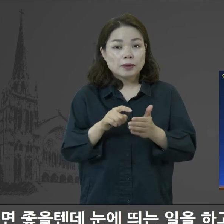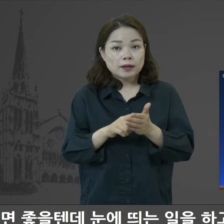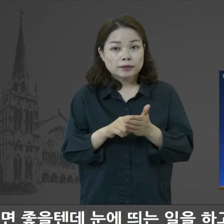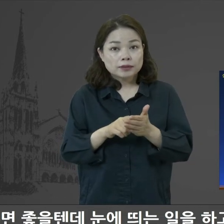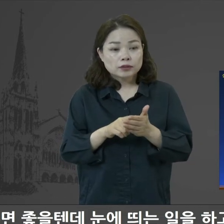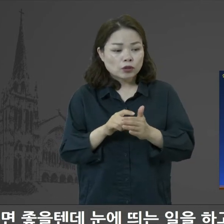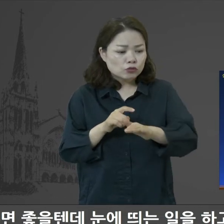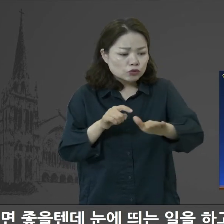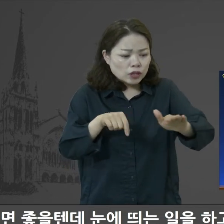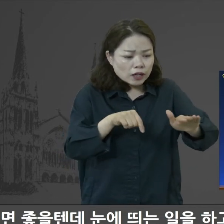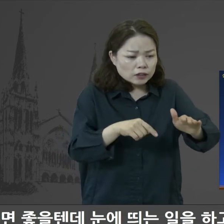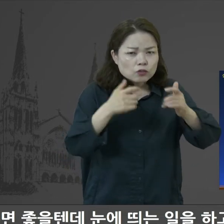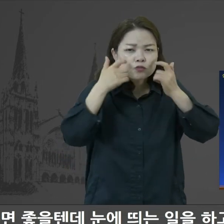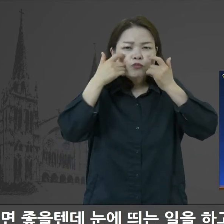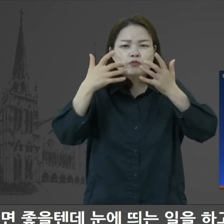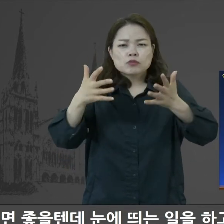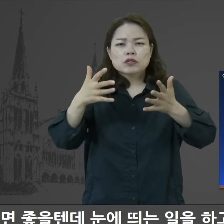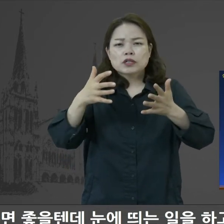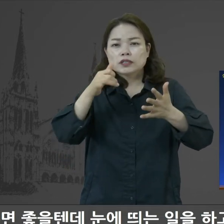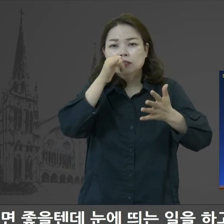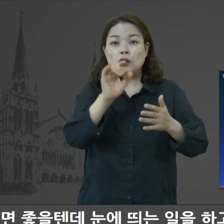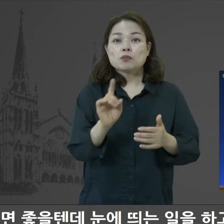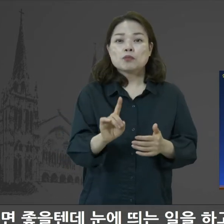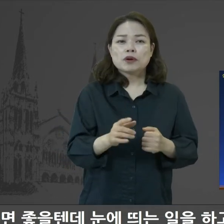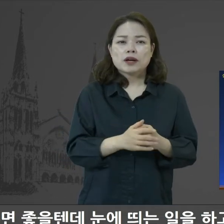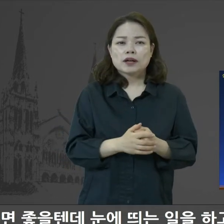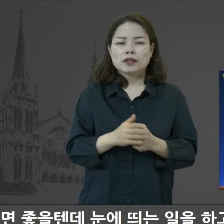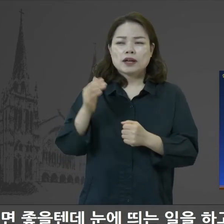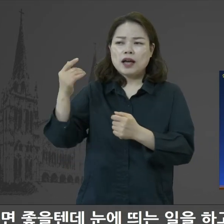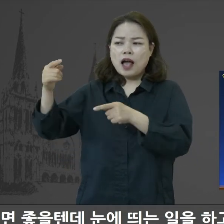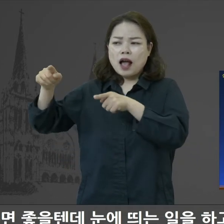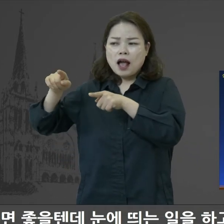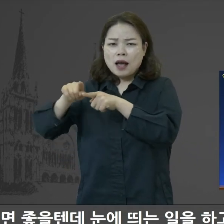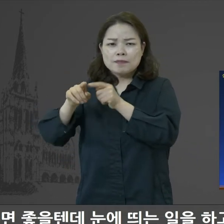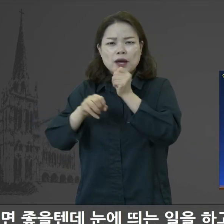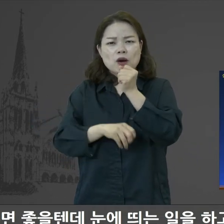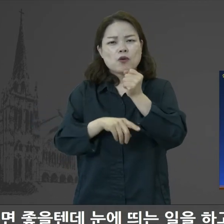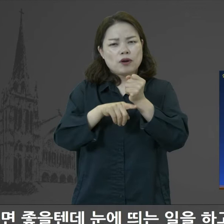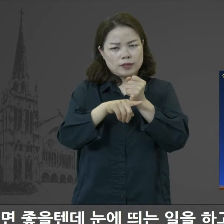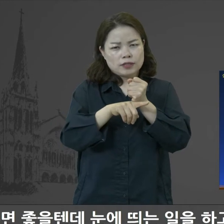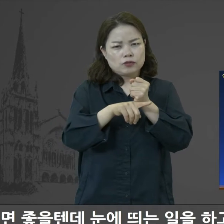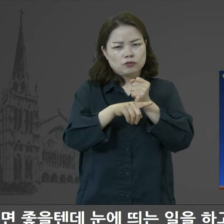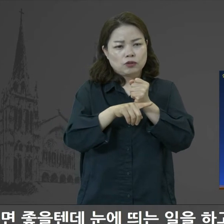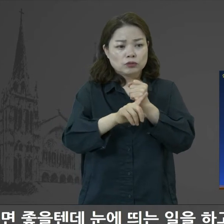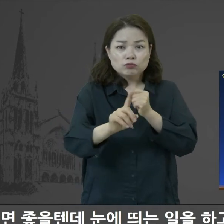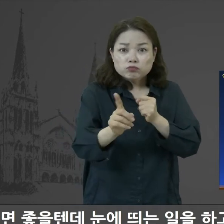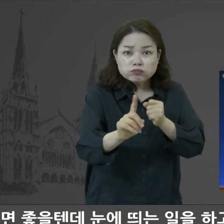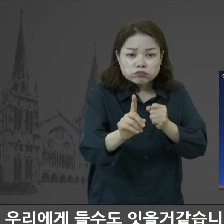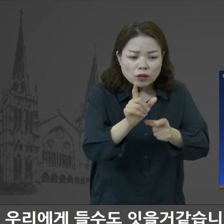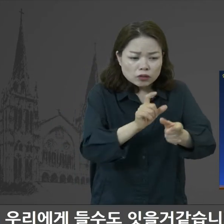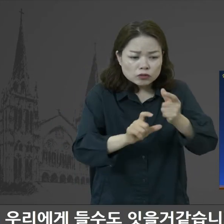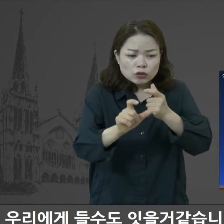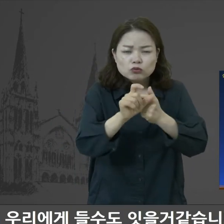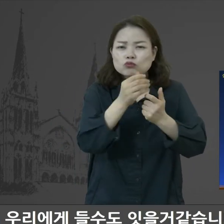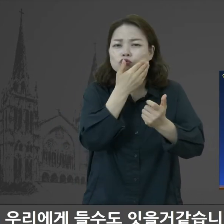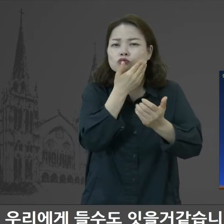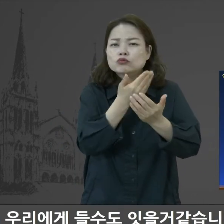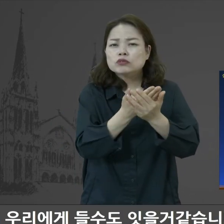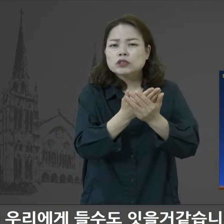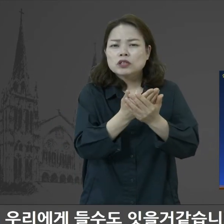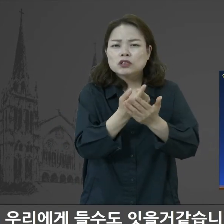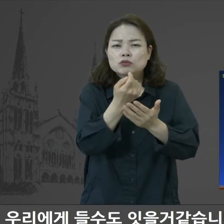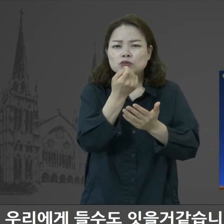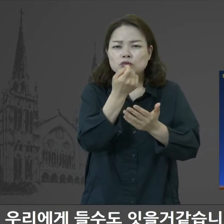때 우리 안에 분명히 자리 잡아야 할 것, 이 함께의 원리 안에서는 무엇이 더 중요하고